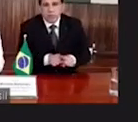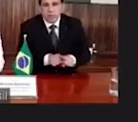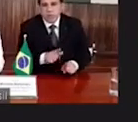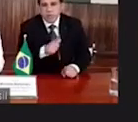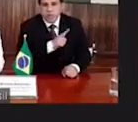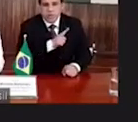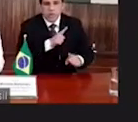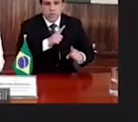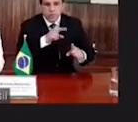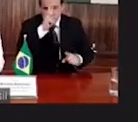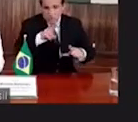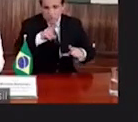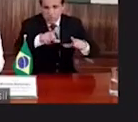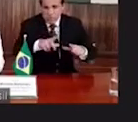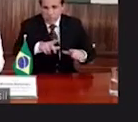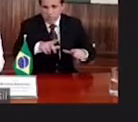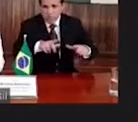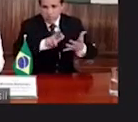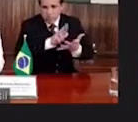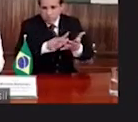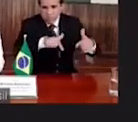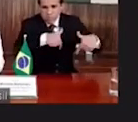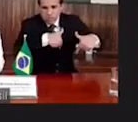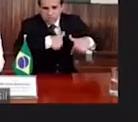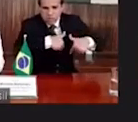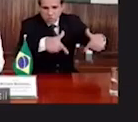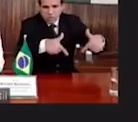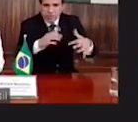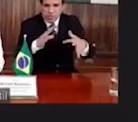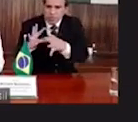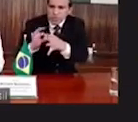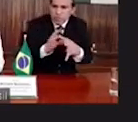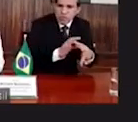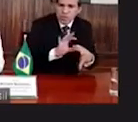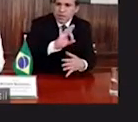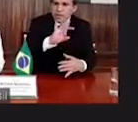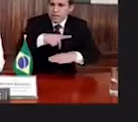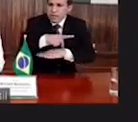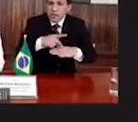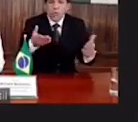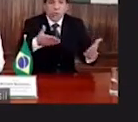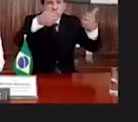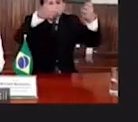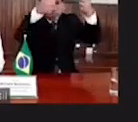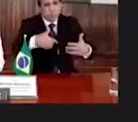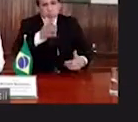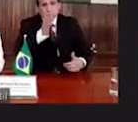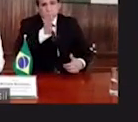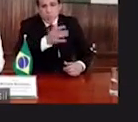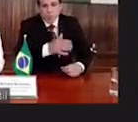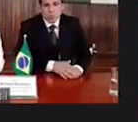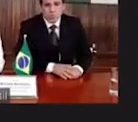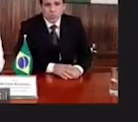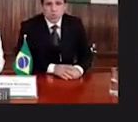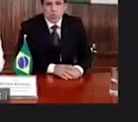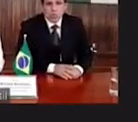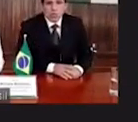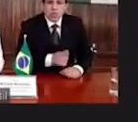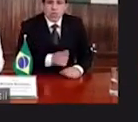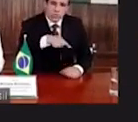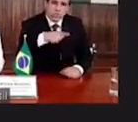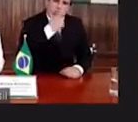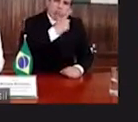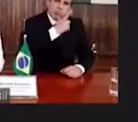y los panelistas el día de hoy, lo que constituye un terreno fértil para continuar en esta lucha por los derechos de las mujeres rurales,